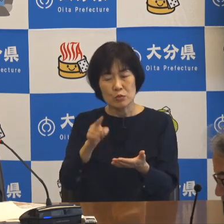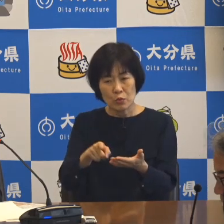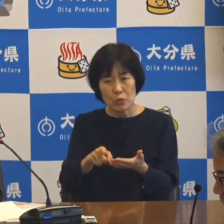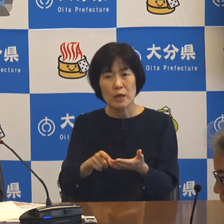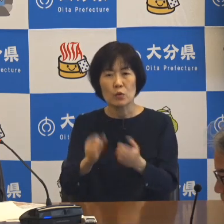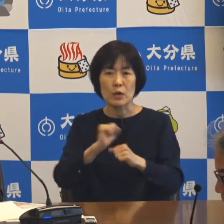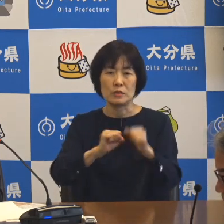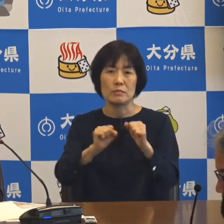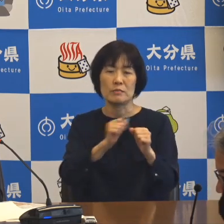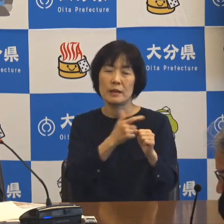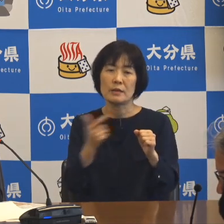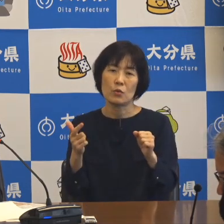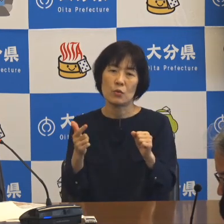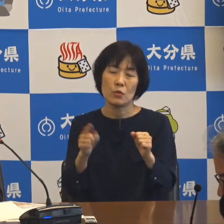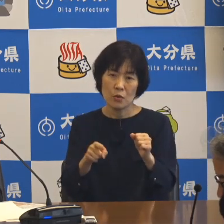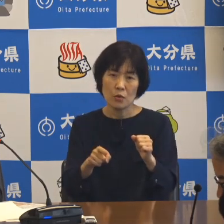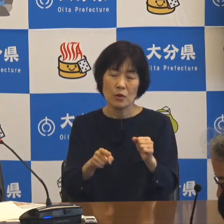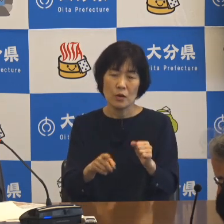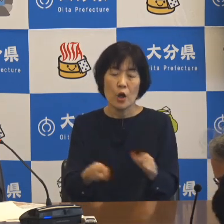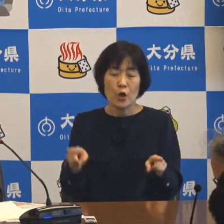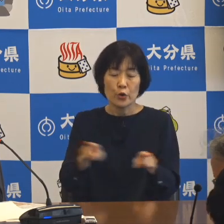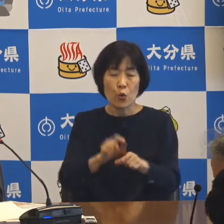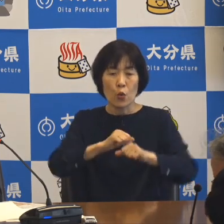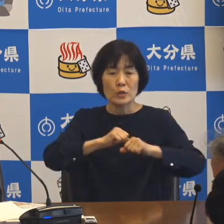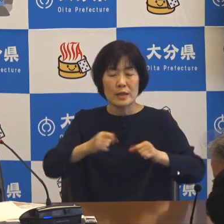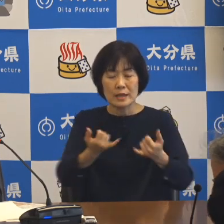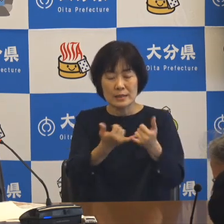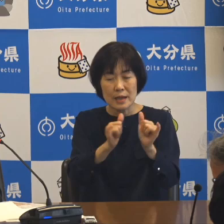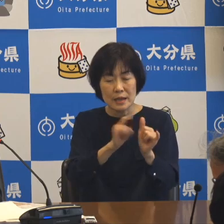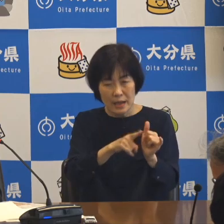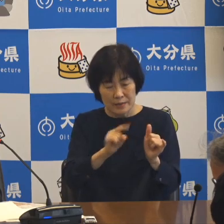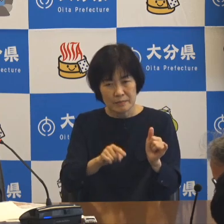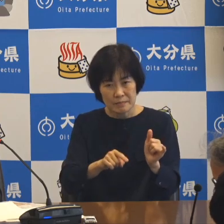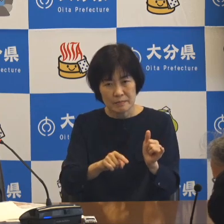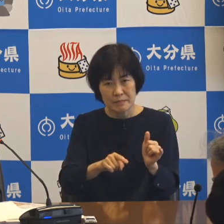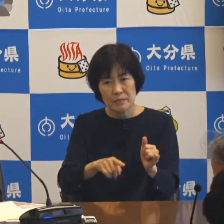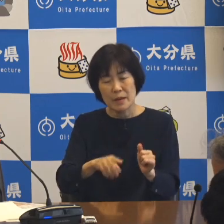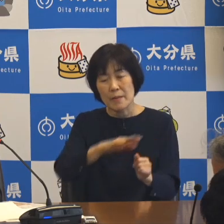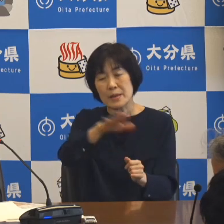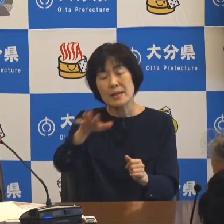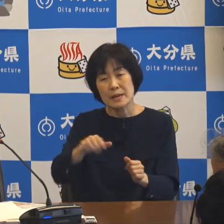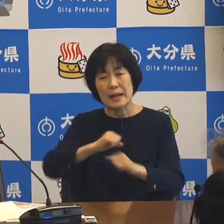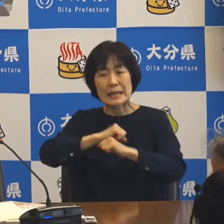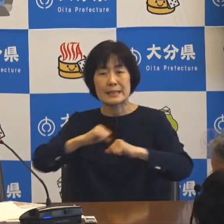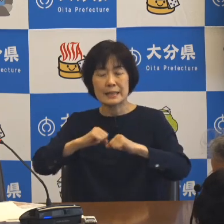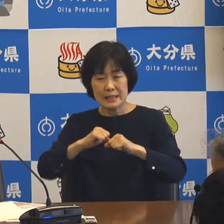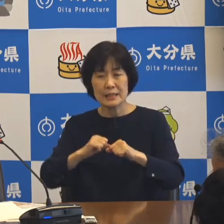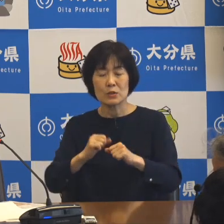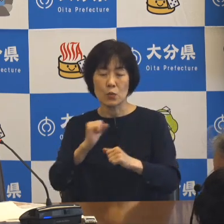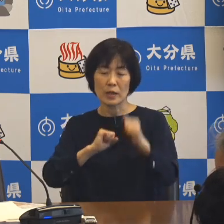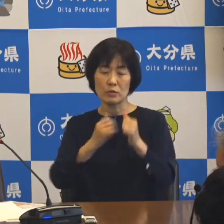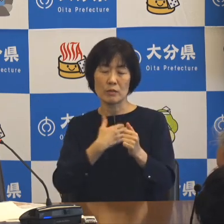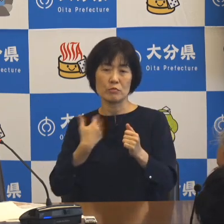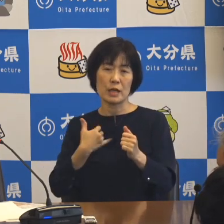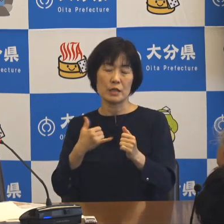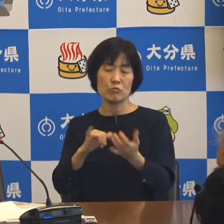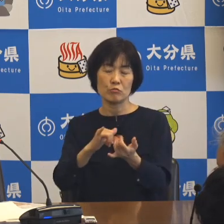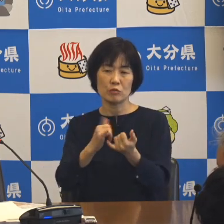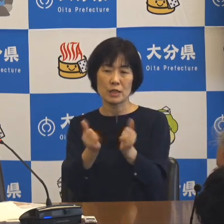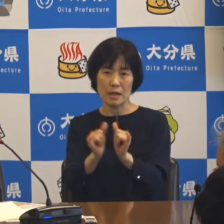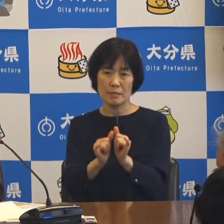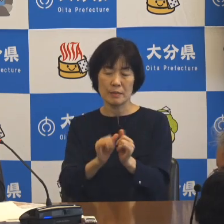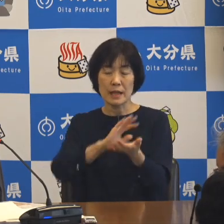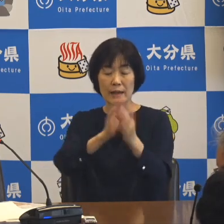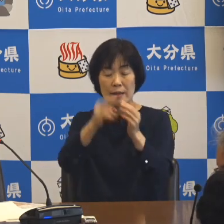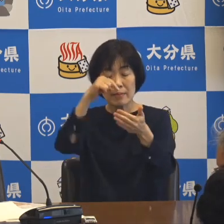て、共生社会を置いた、誰もが生き生きと活躍できる社会、そして、県の内外から選ばれる大分